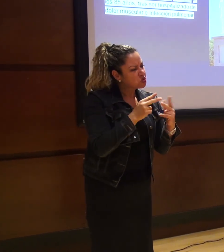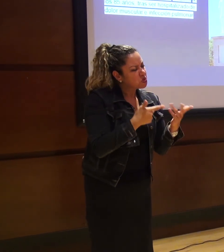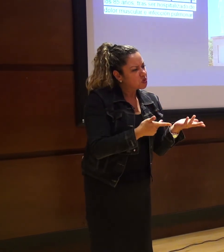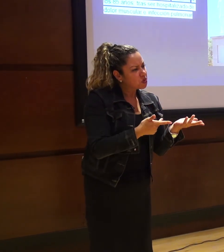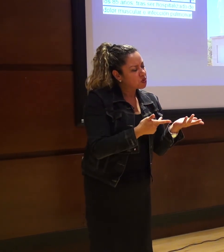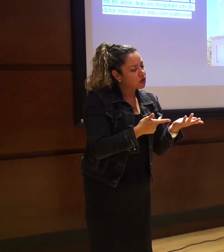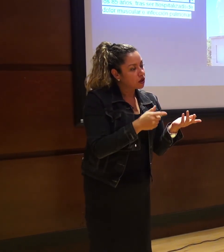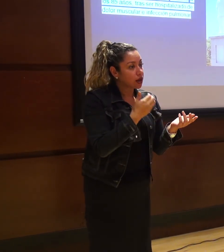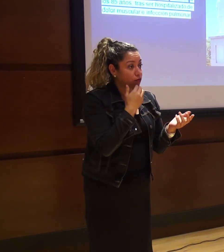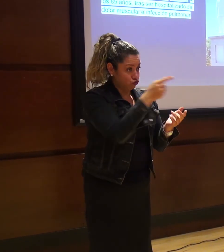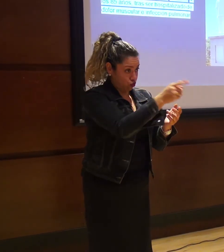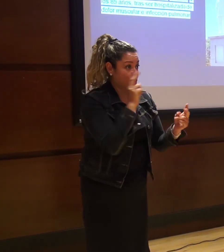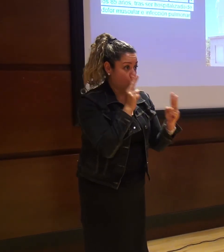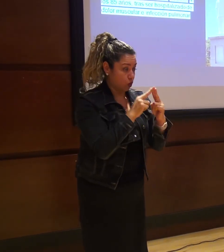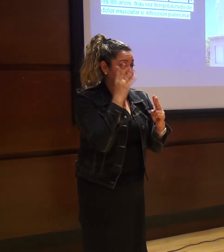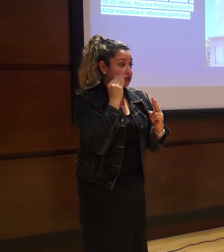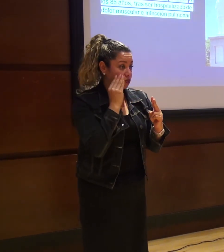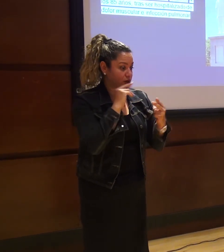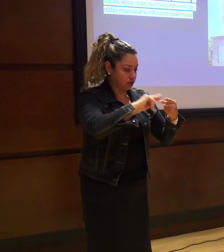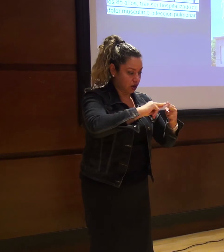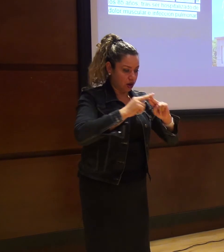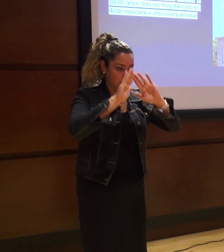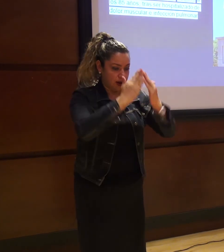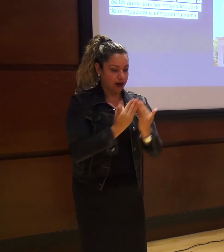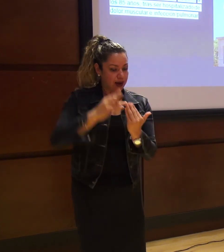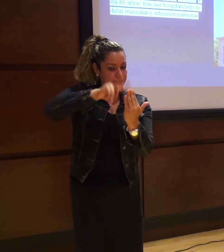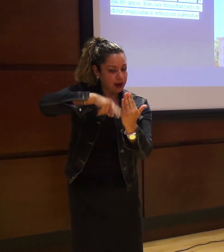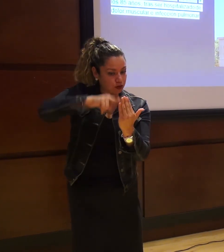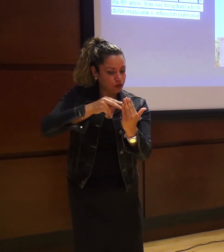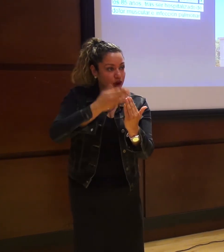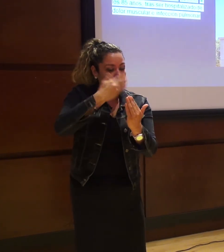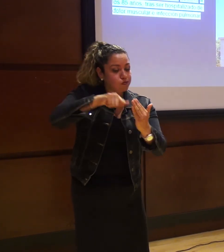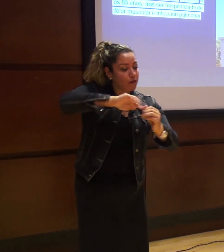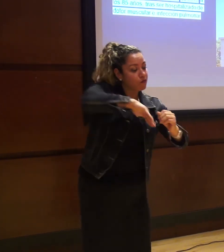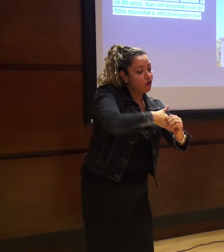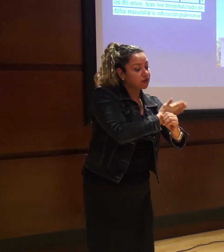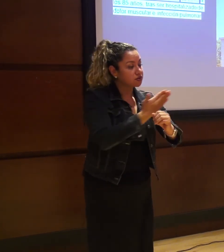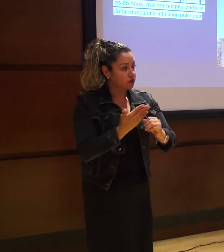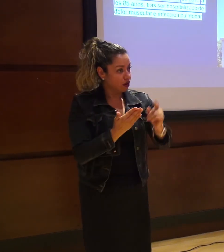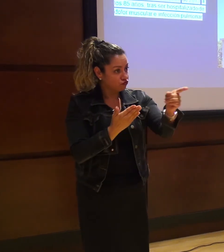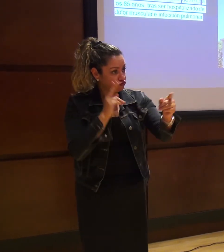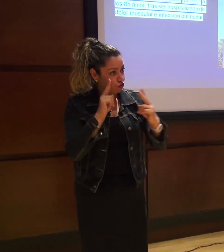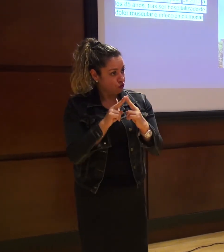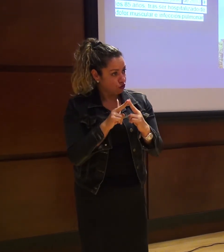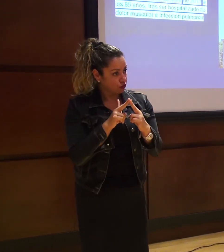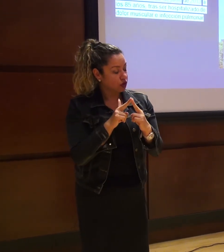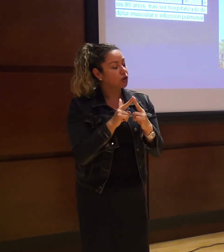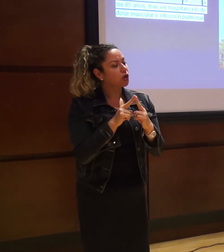puedes, digamos, desde el conocimiento que tienes de la literatura y de la poesía y haber tenido como el conocimiento del